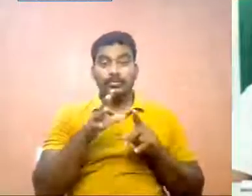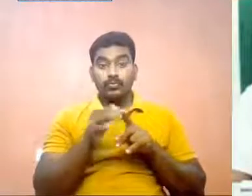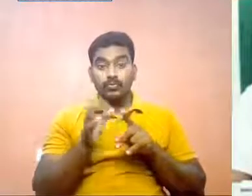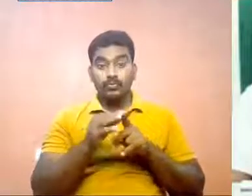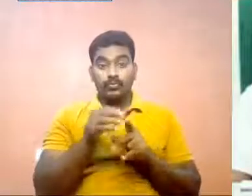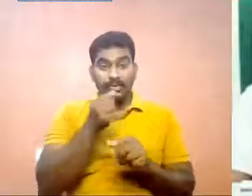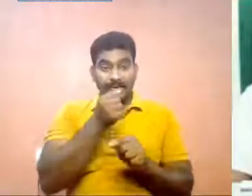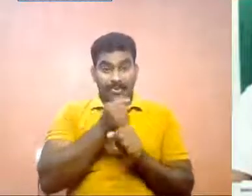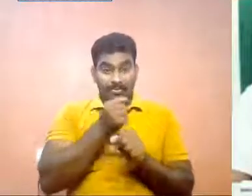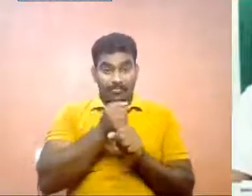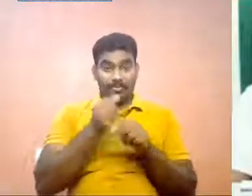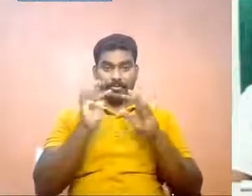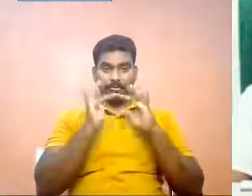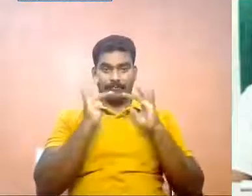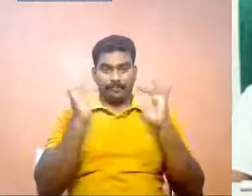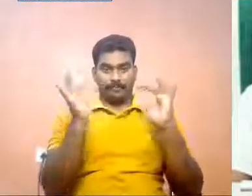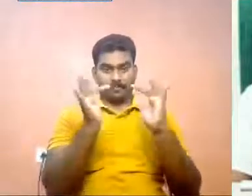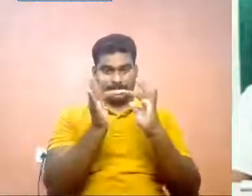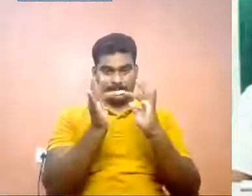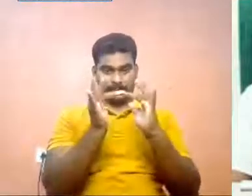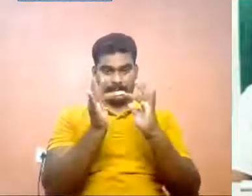സർക്കാരിൻ്റെ ഔദ്യോഗിക വെബ്സൈറ്റിൽ